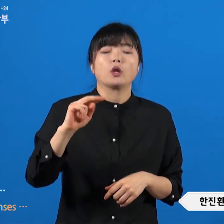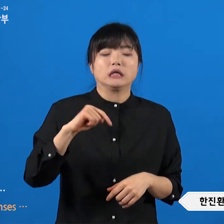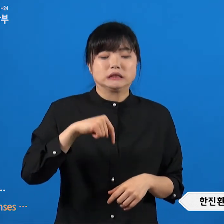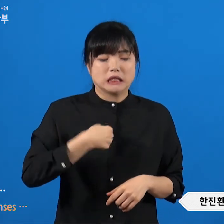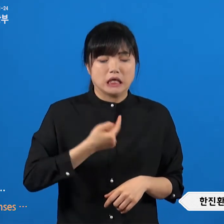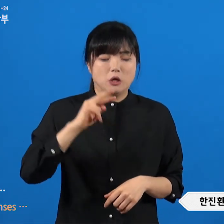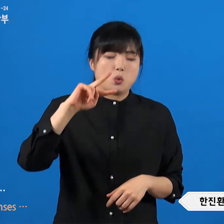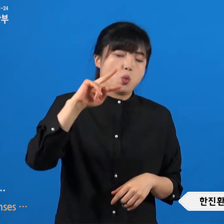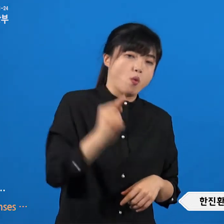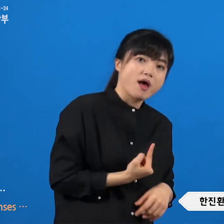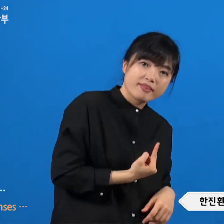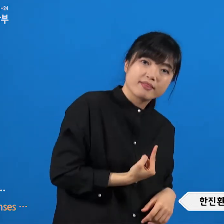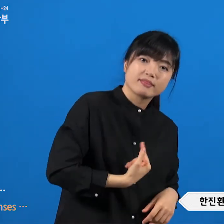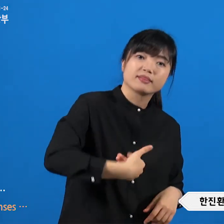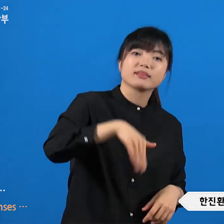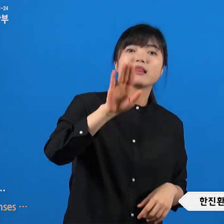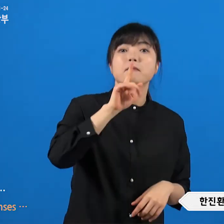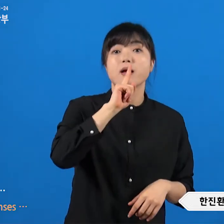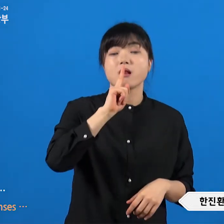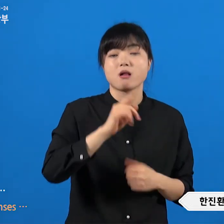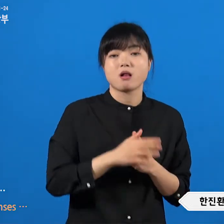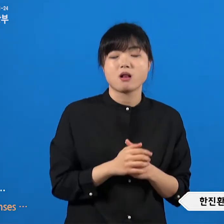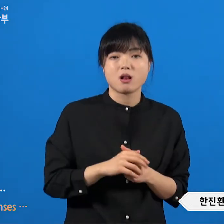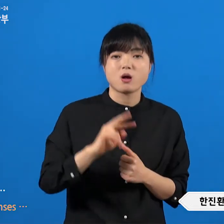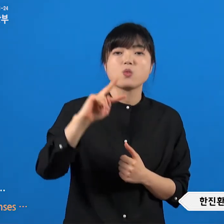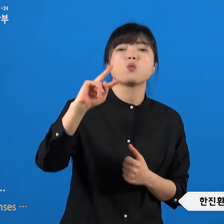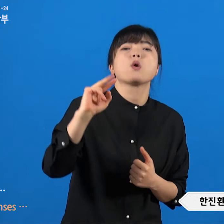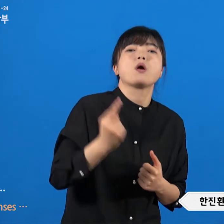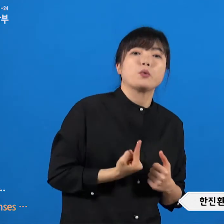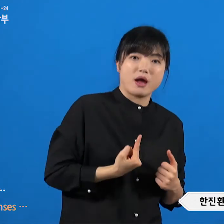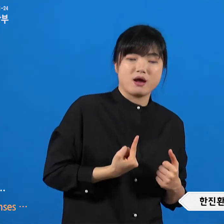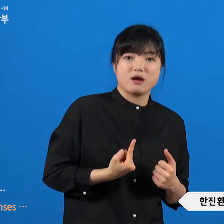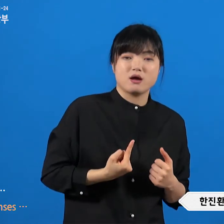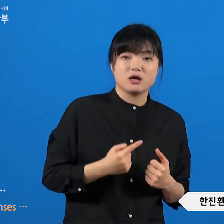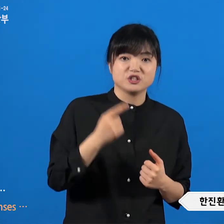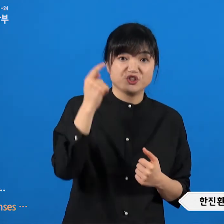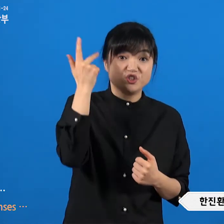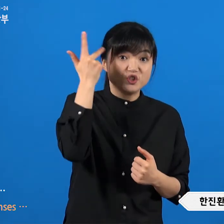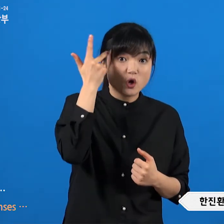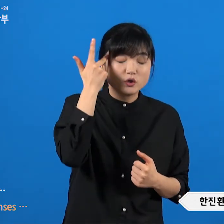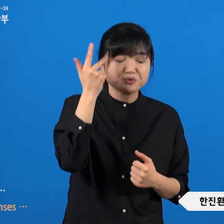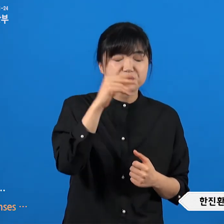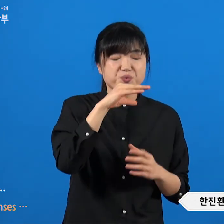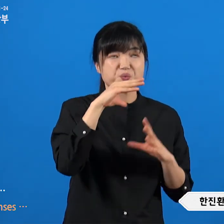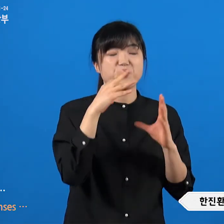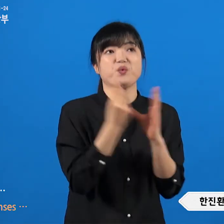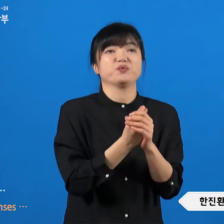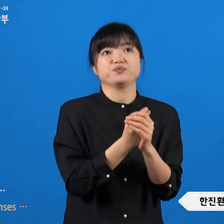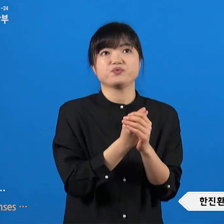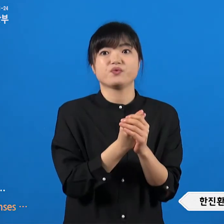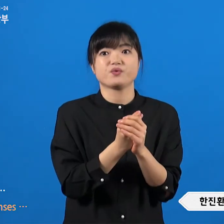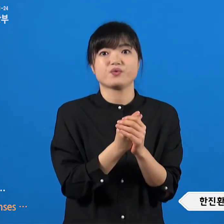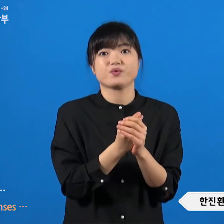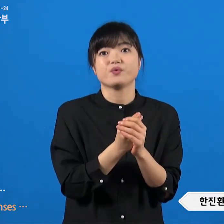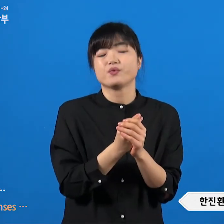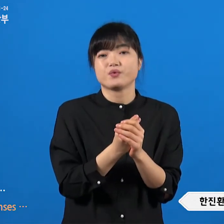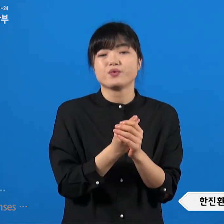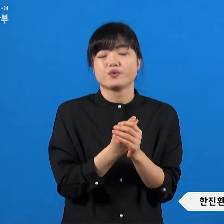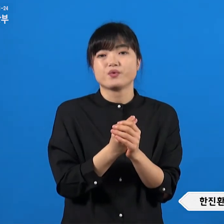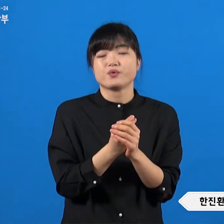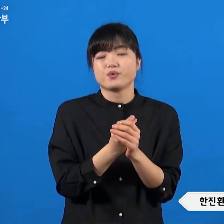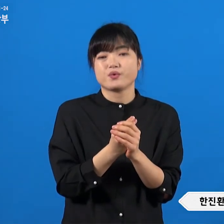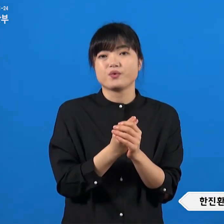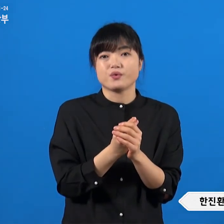말입니다. 자기 자신에게로 돌아왔다, 정신이 제대로 돌아와서 자기 본 모습을 보게 되었다는